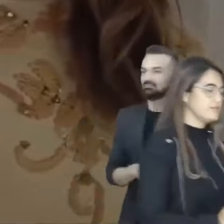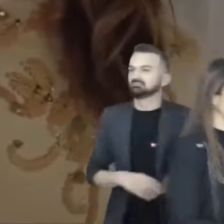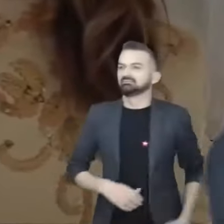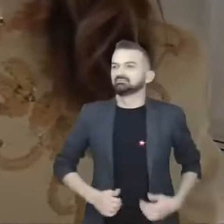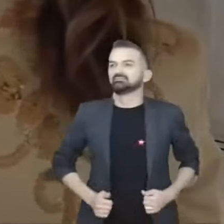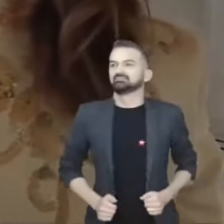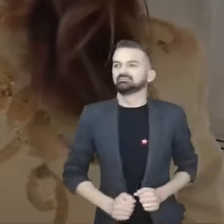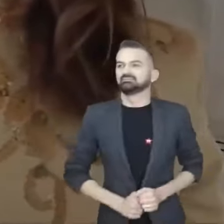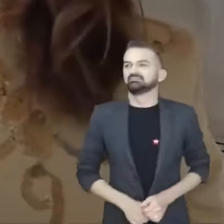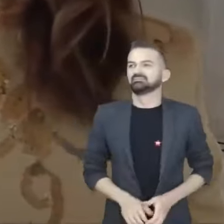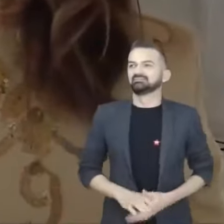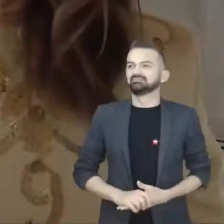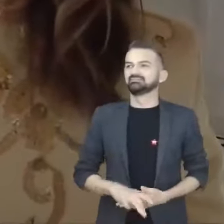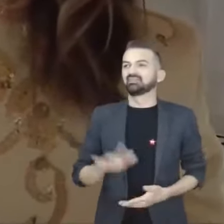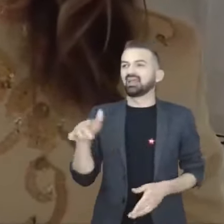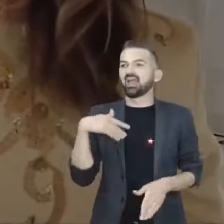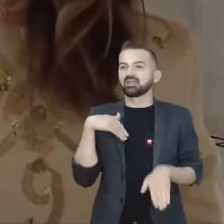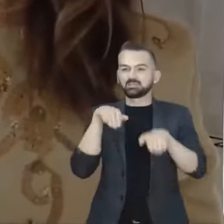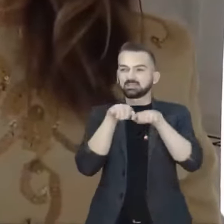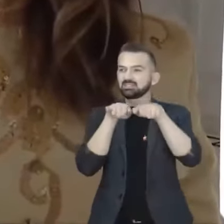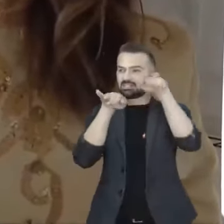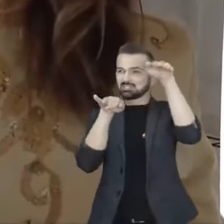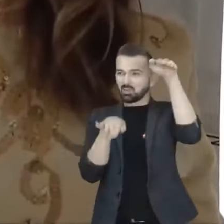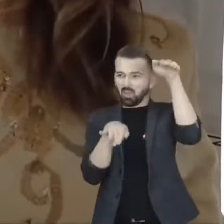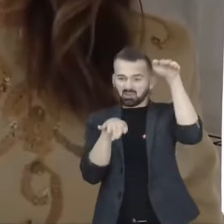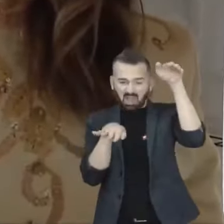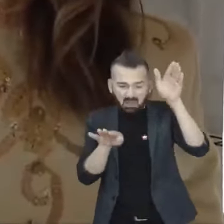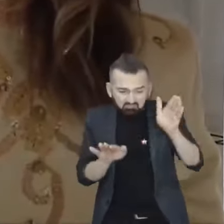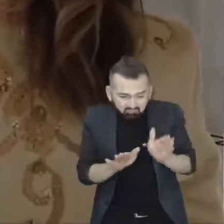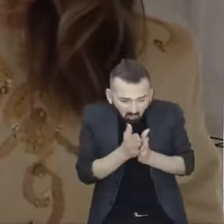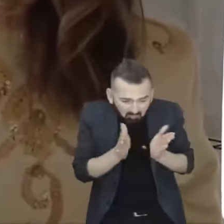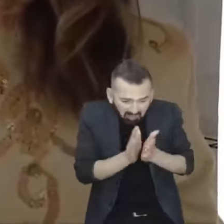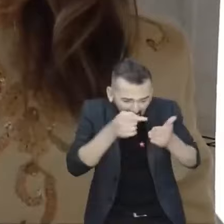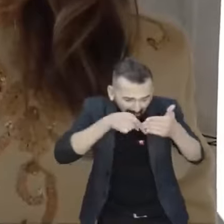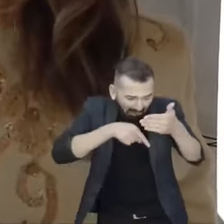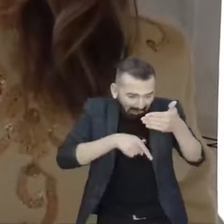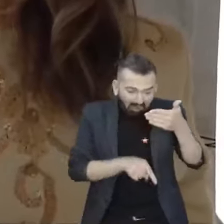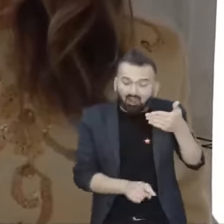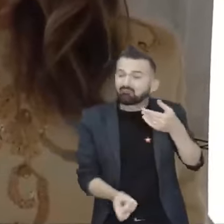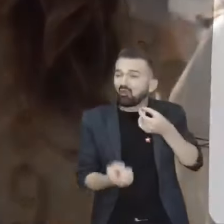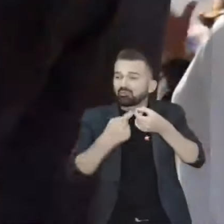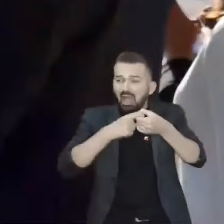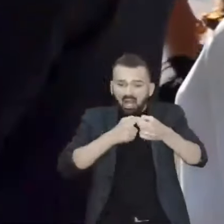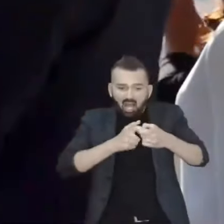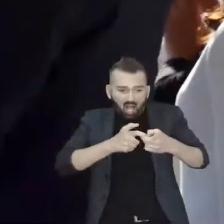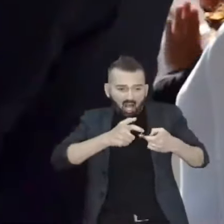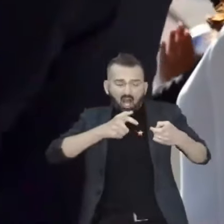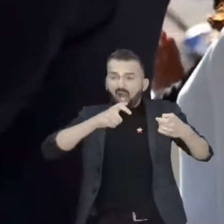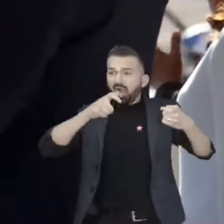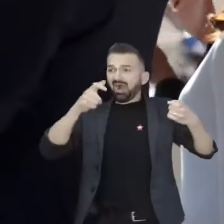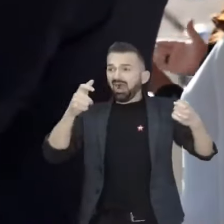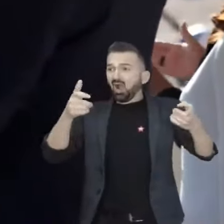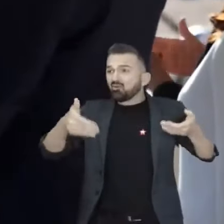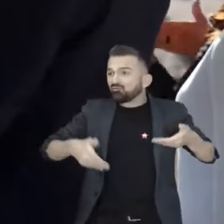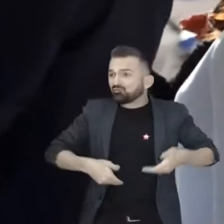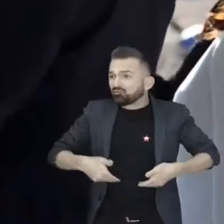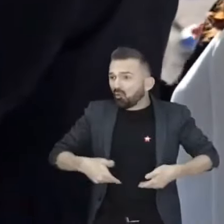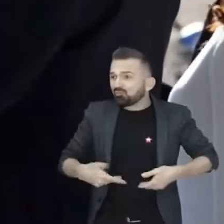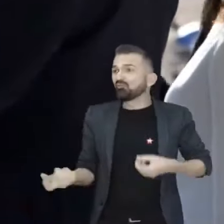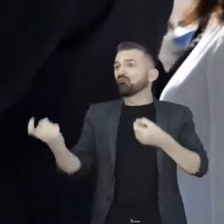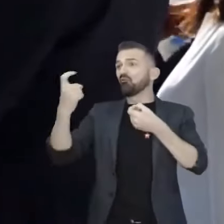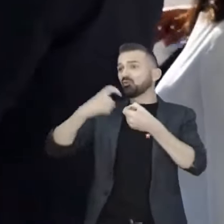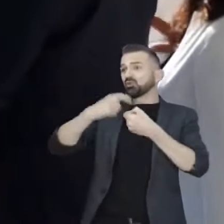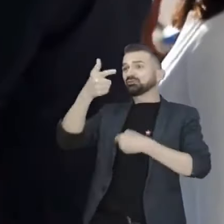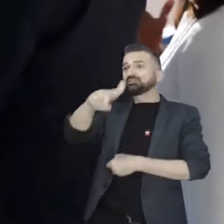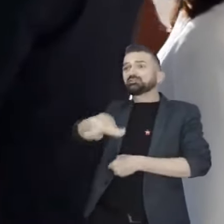A desigualdade e a extrema pobreza voltaram a crescer. A fome está de volta, e não por força